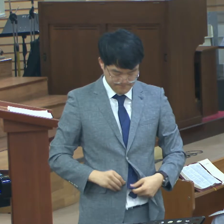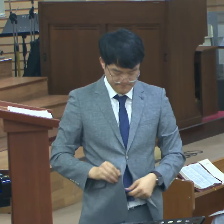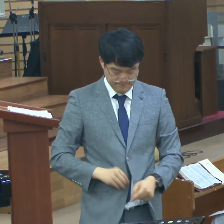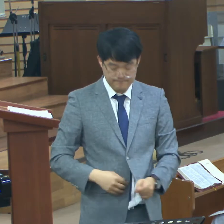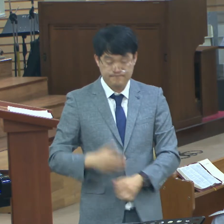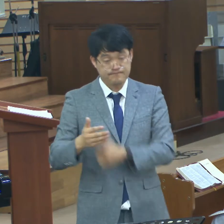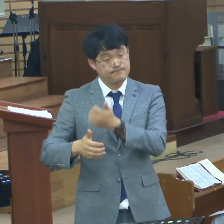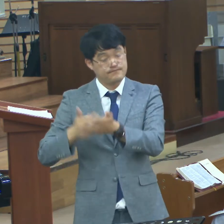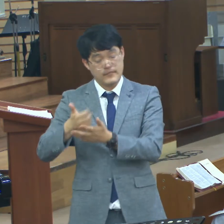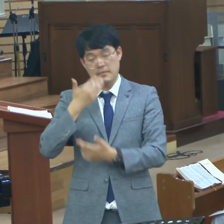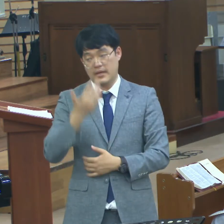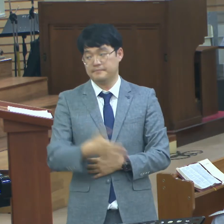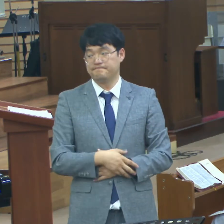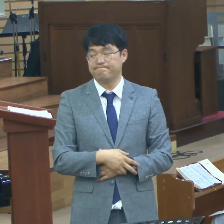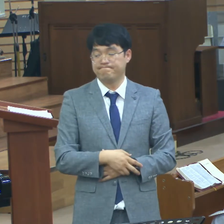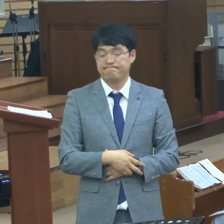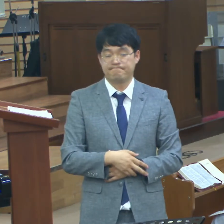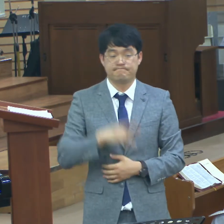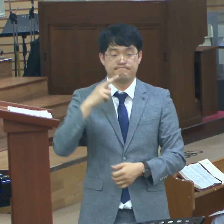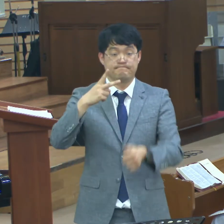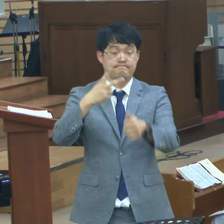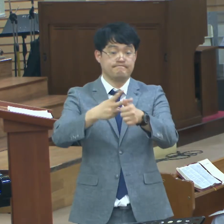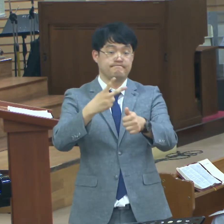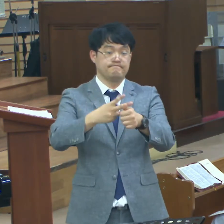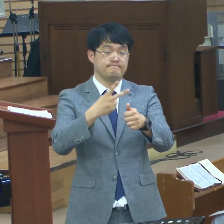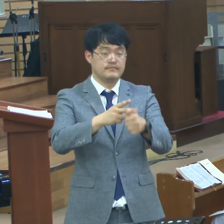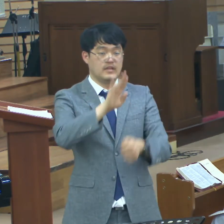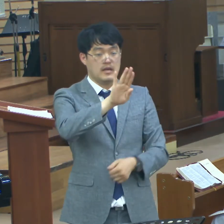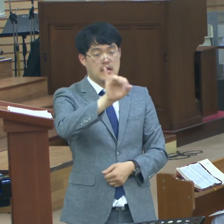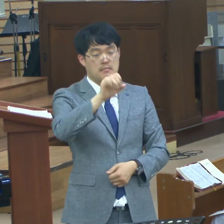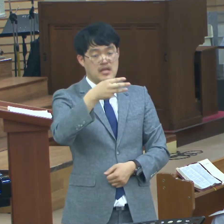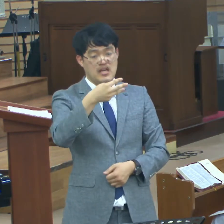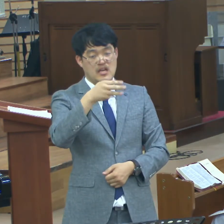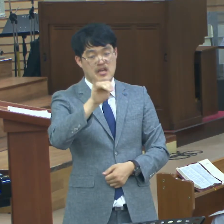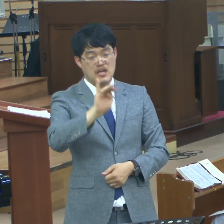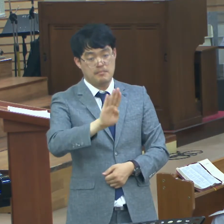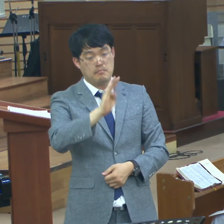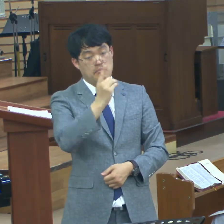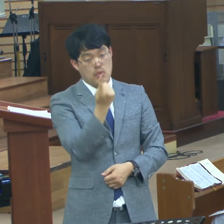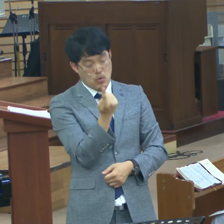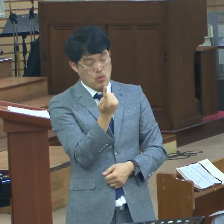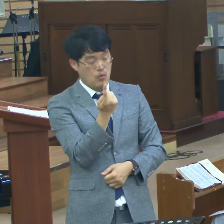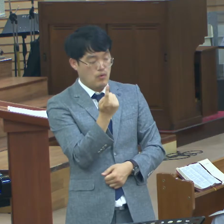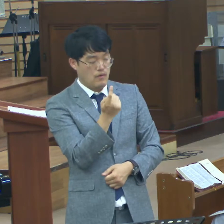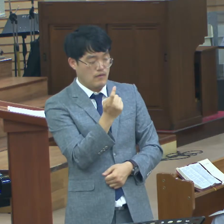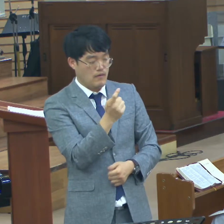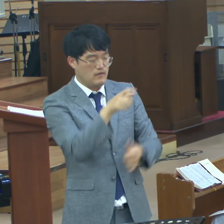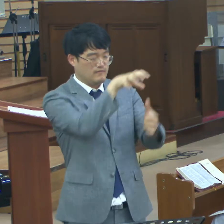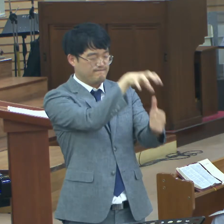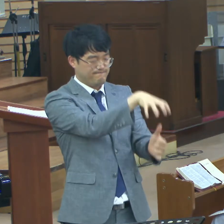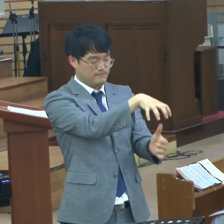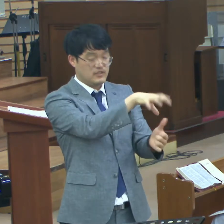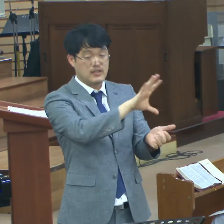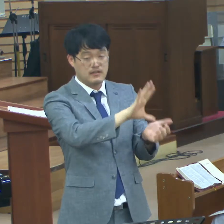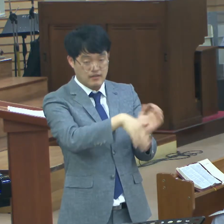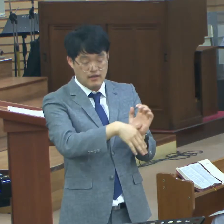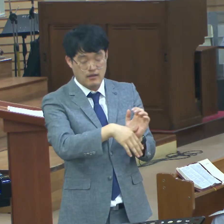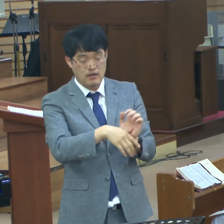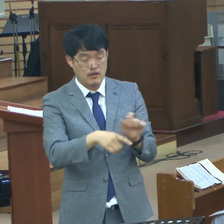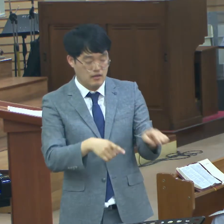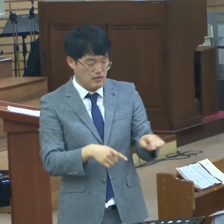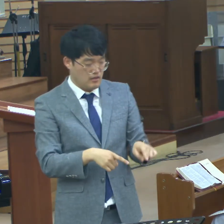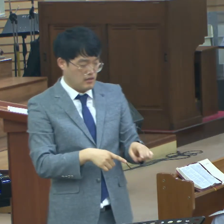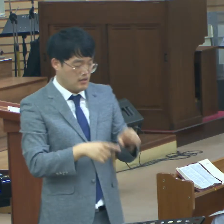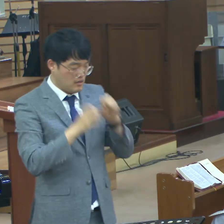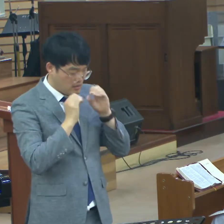분이에요. 바울이 빌립보 감옥 간수에게 전했던 진리를 기억하시죠? 주 예수를 믿으라. 그리하면 너와 내